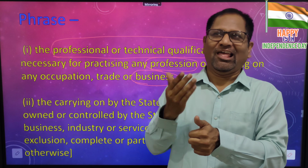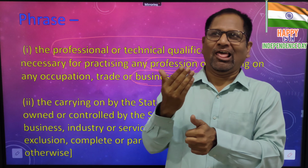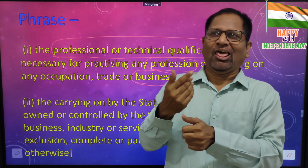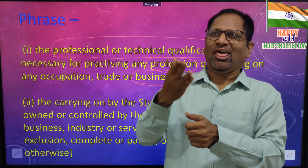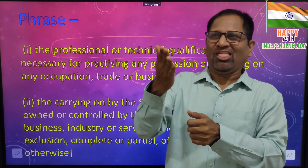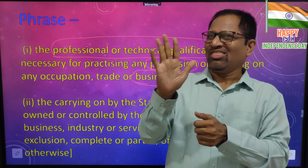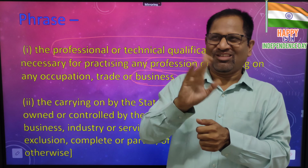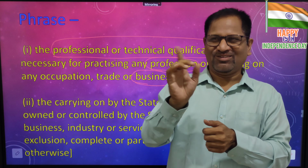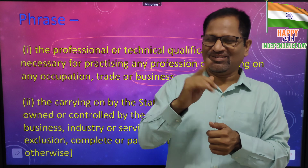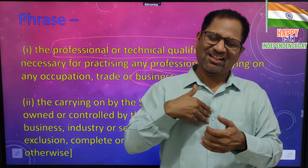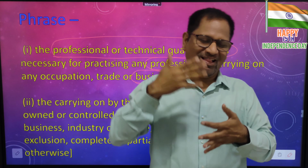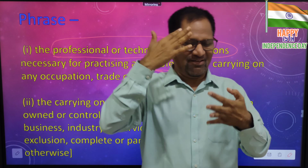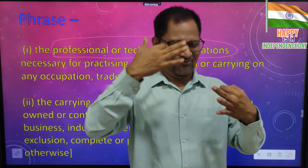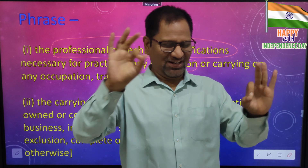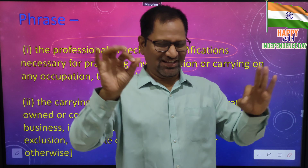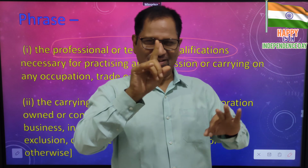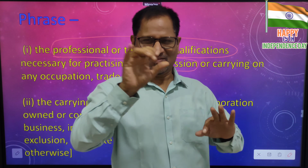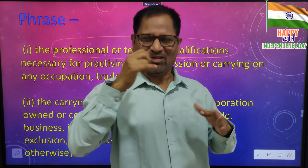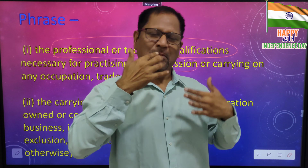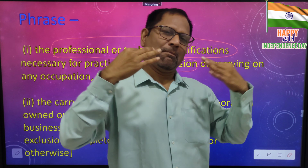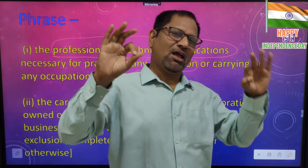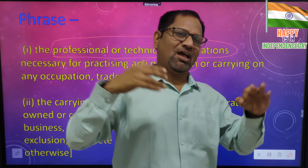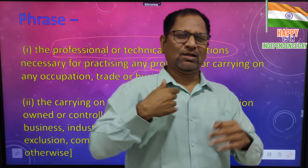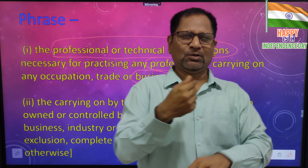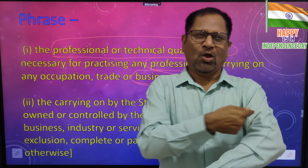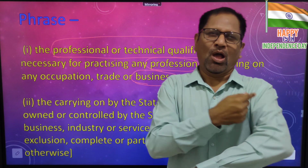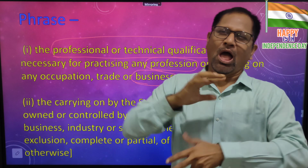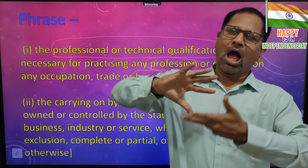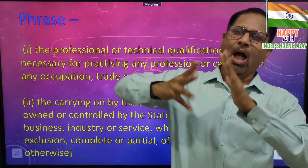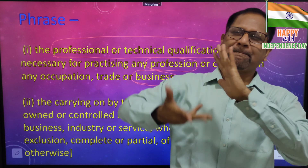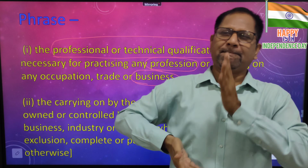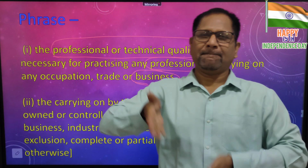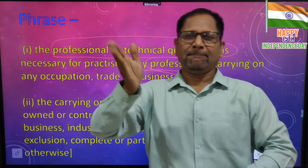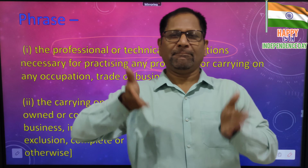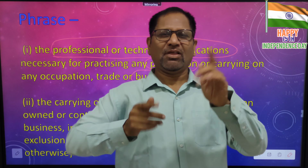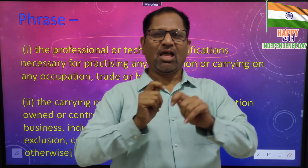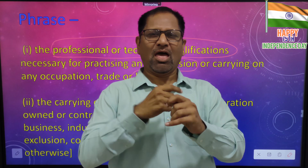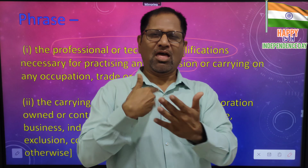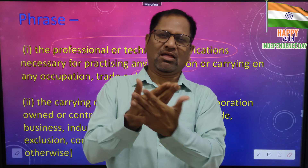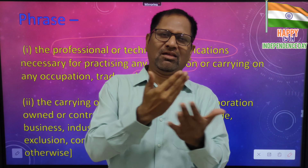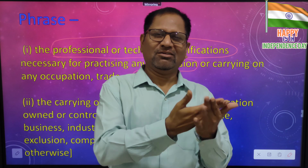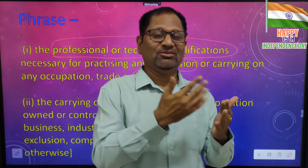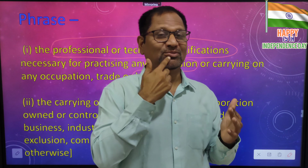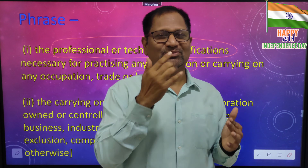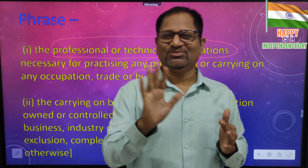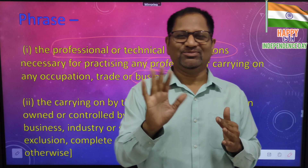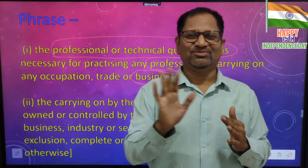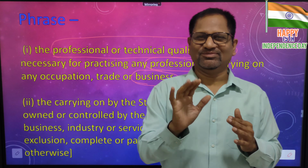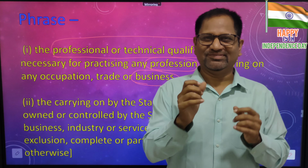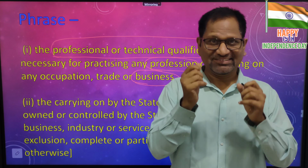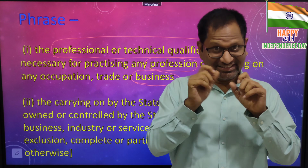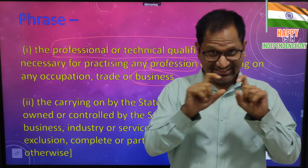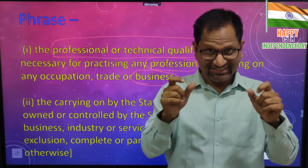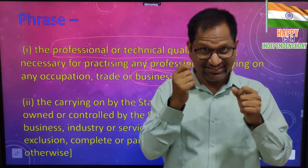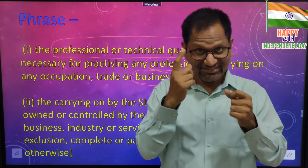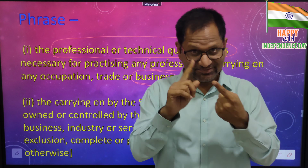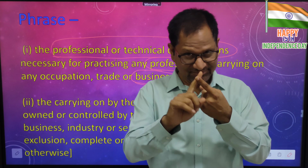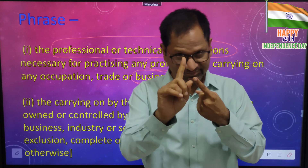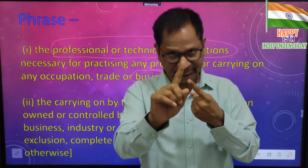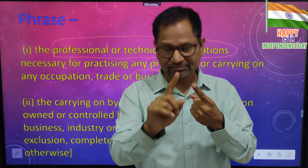तो जो प्रोफेशनल या टेक्निकल क्वालिफ़िकेशन का नियम है, और हमको जो मौलिक अधिकार मिले हैं हम कुछ भी कर सकते हैं,